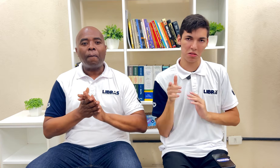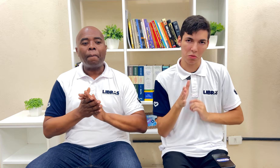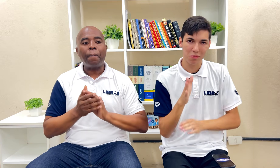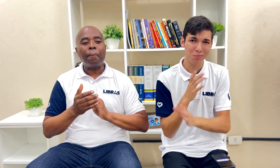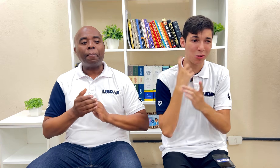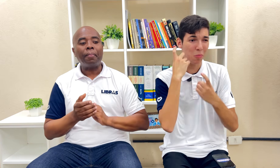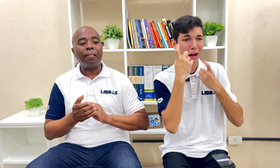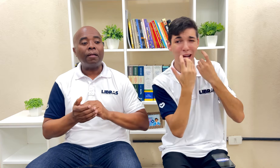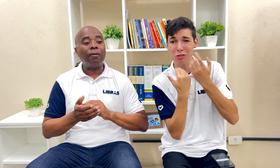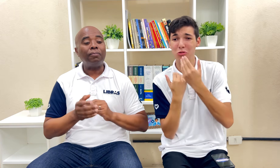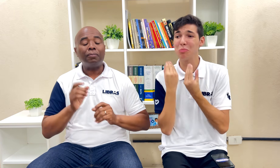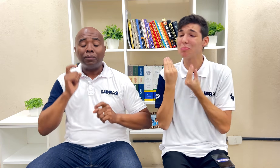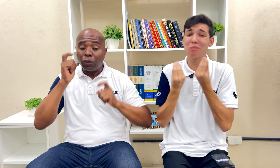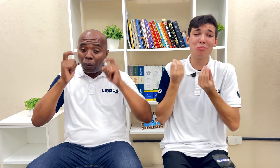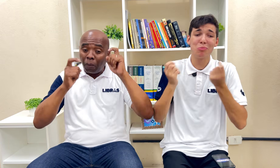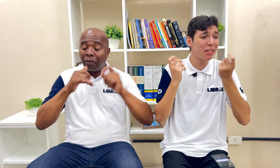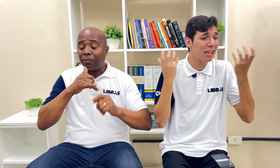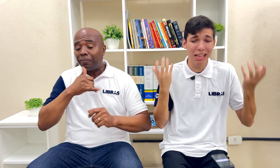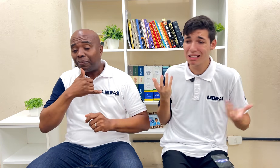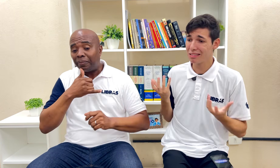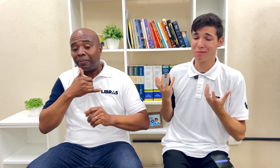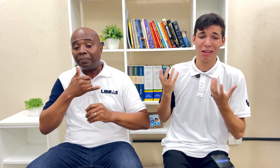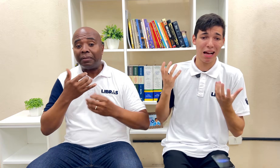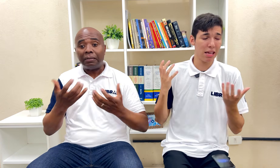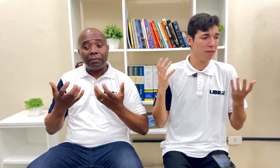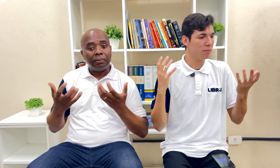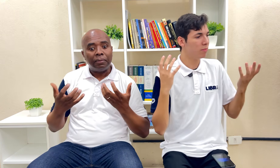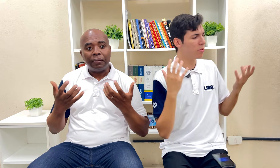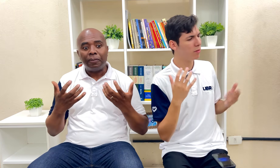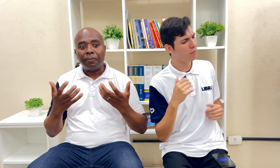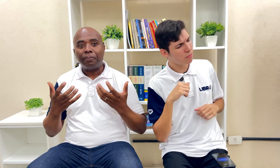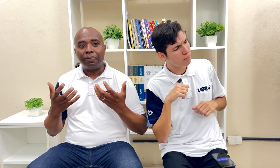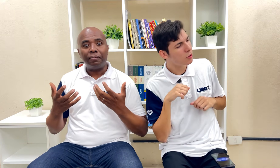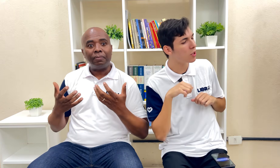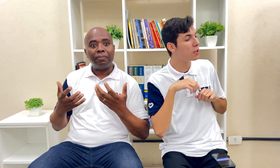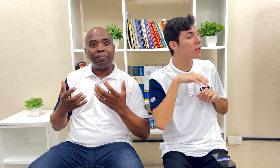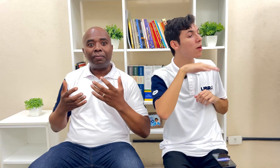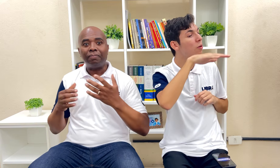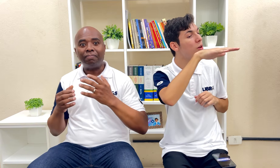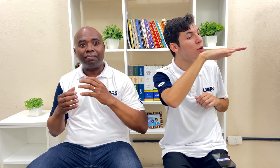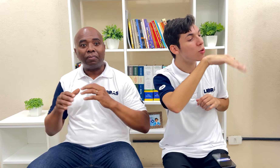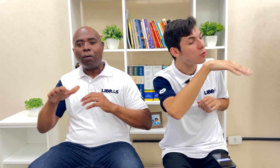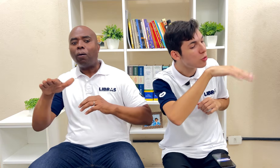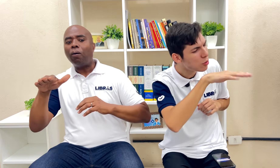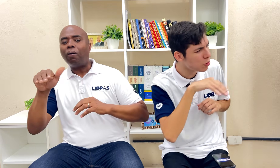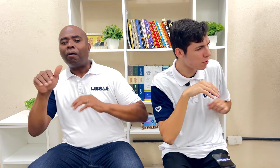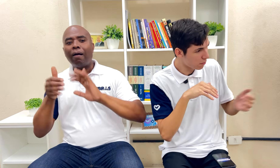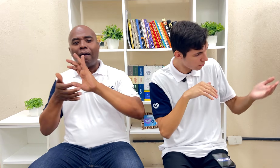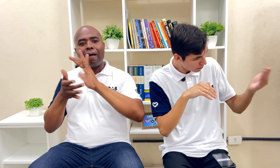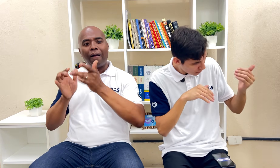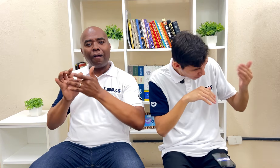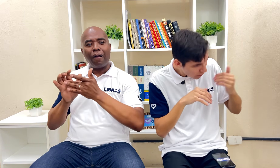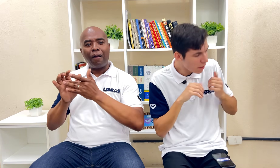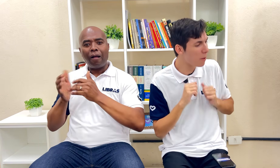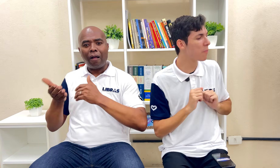estão preocupados com aqui. Aí. Então Jesus com sua